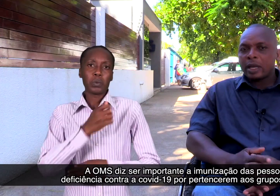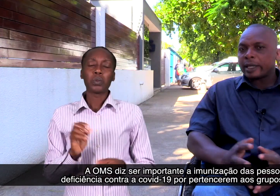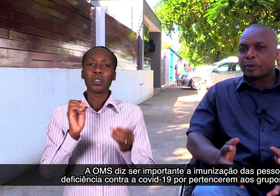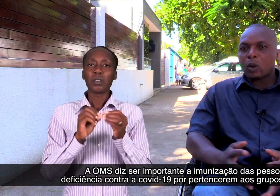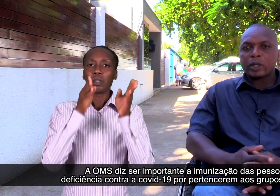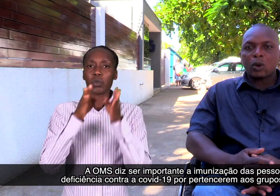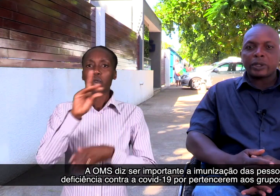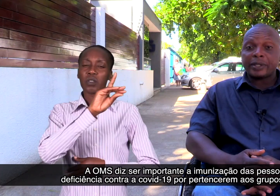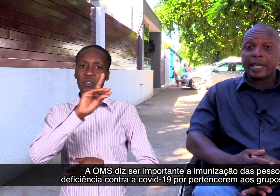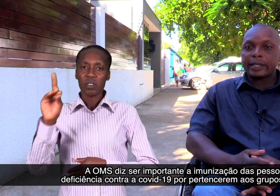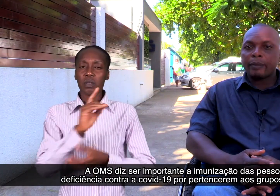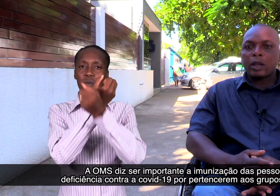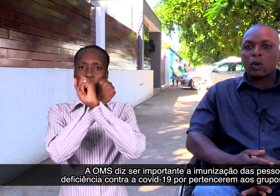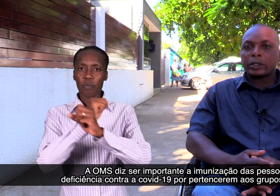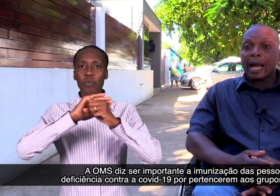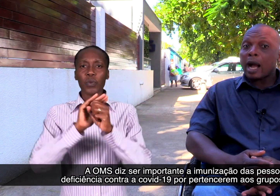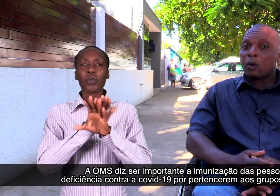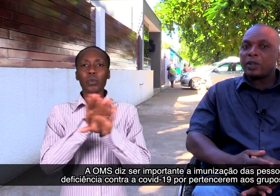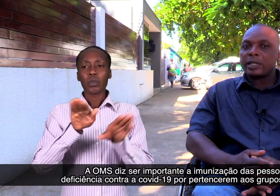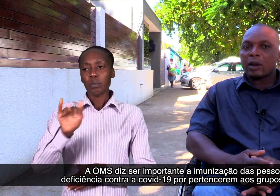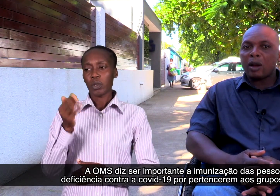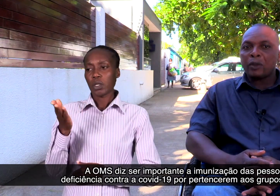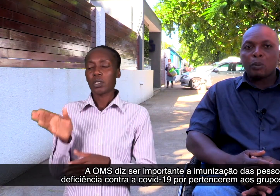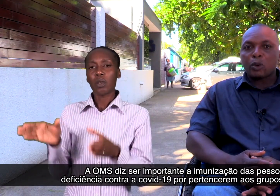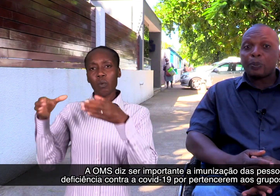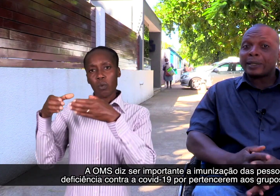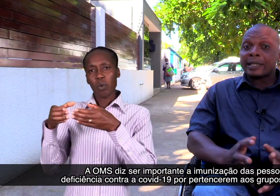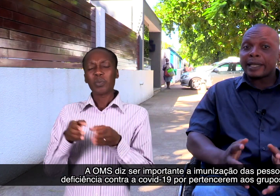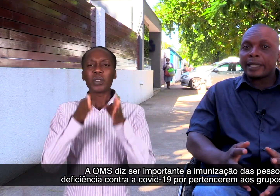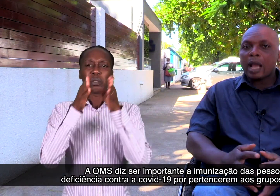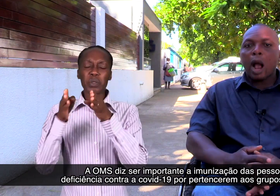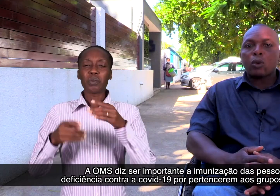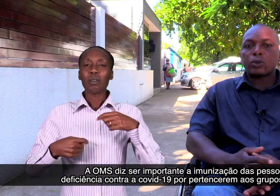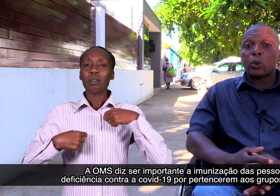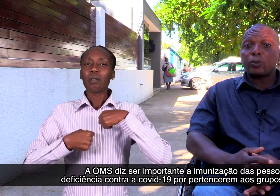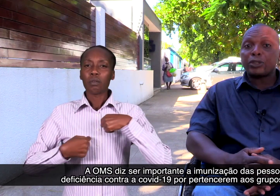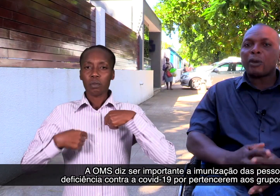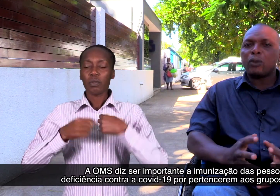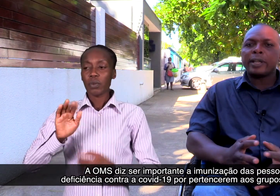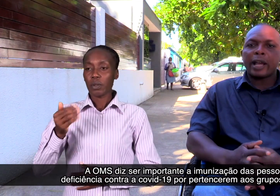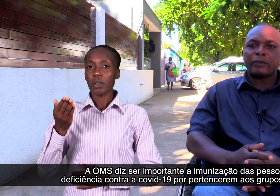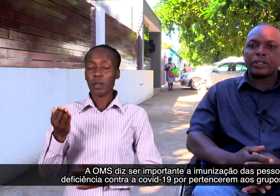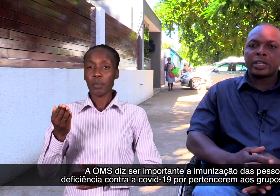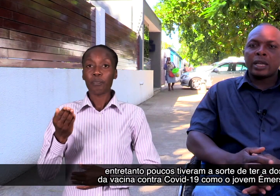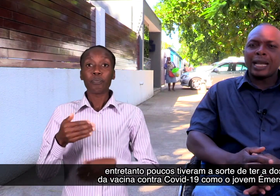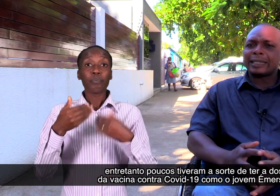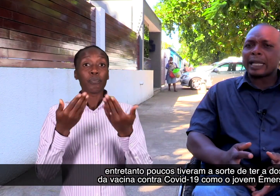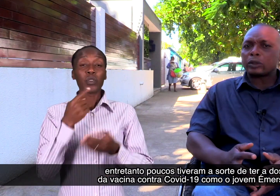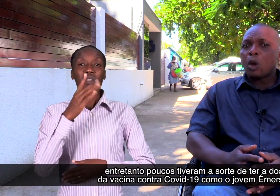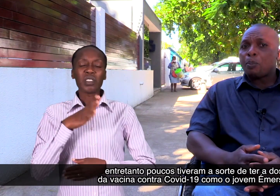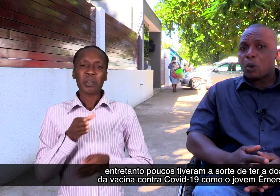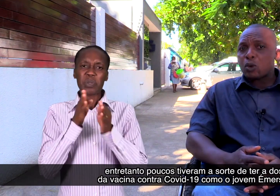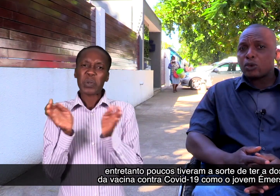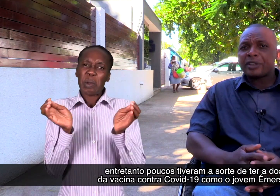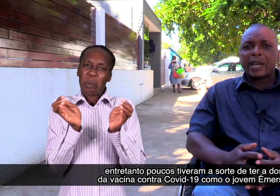imunização das pessoas com deficiência contra a Covid-19 por pertencerem aos grupos vulneráveis.